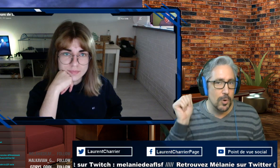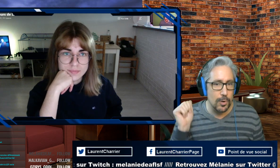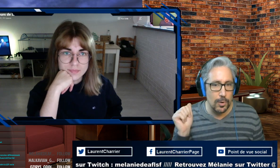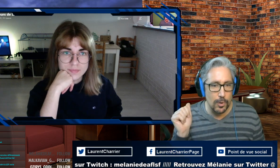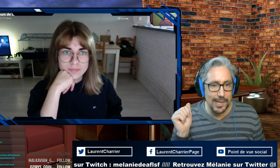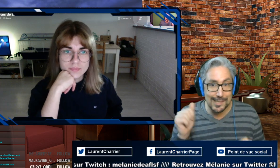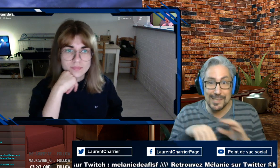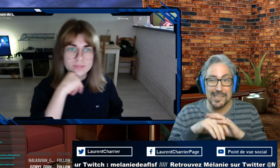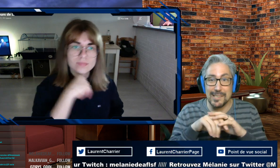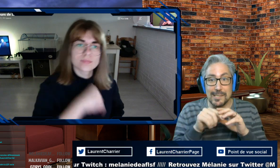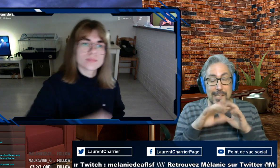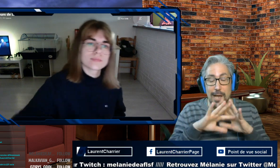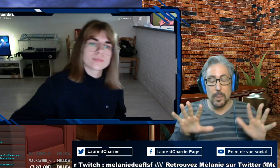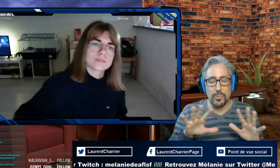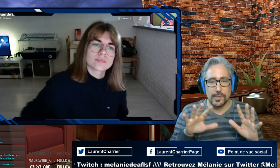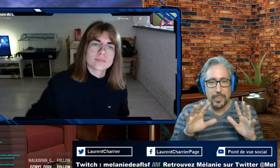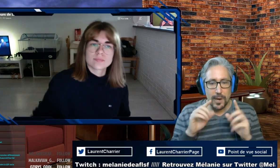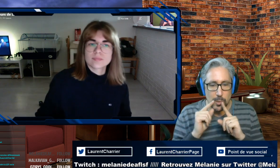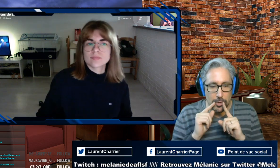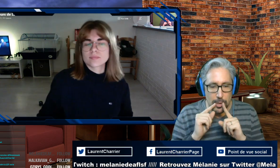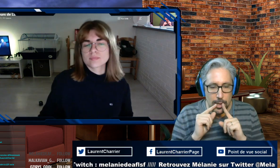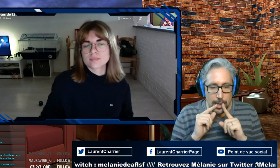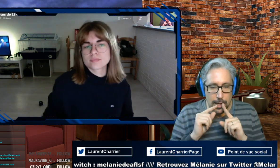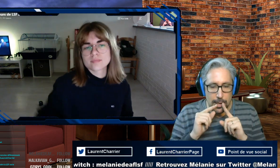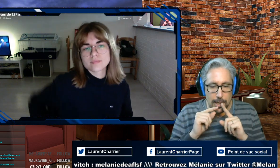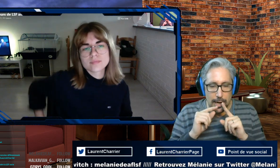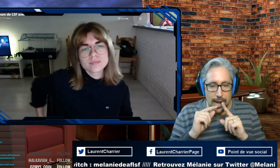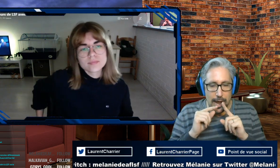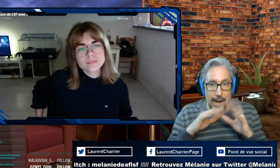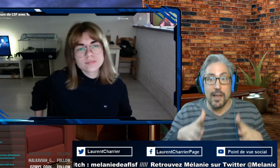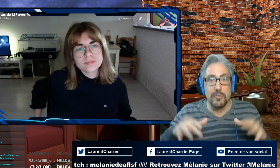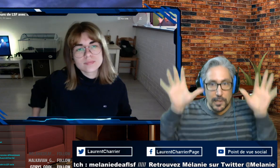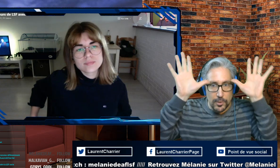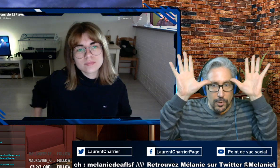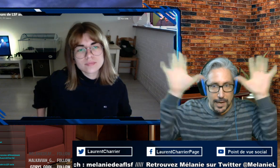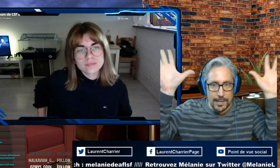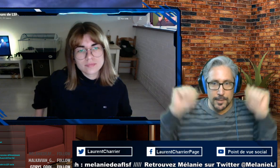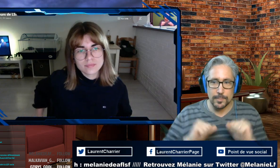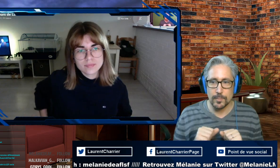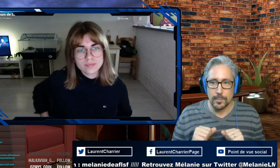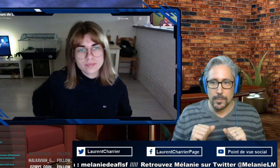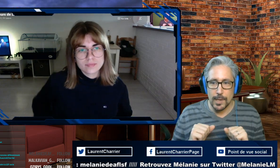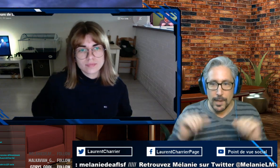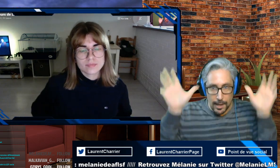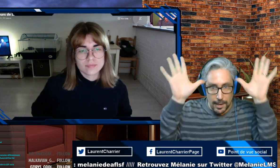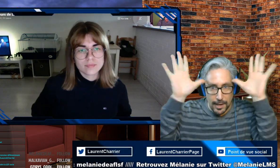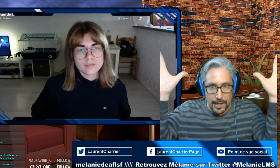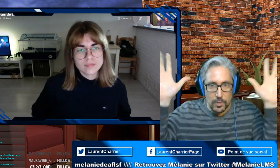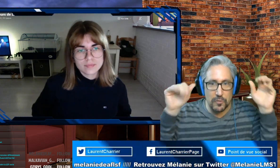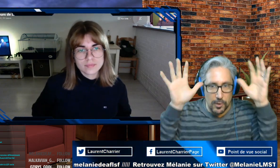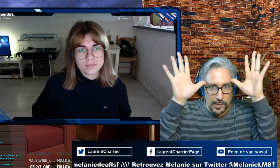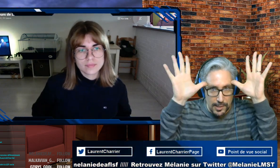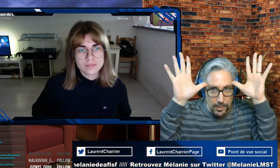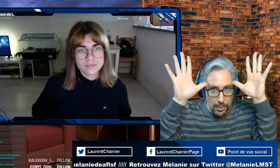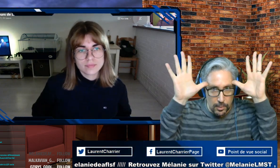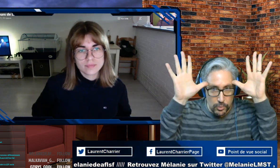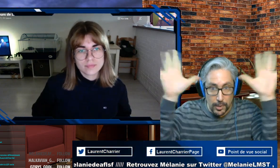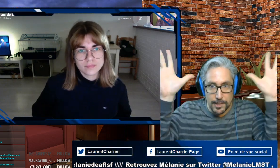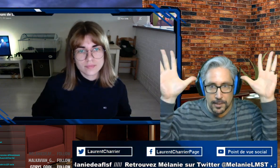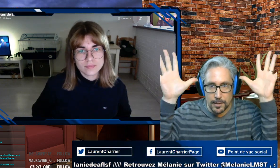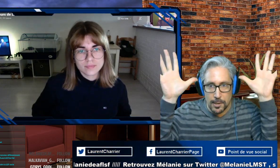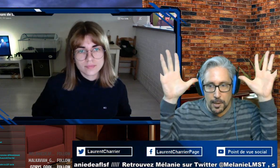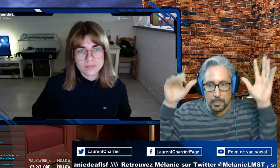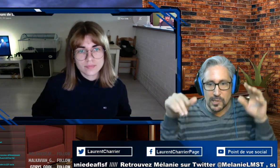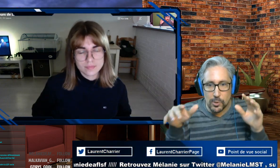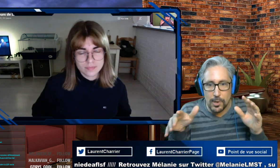les mêmes en Asie, c'est impossible. Par exemple, la ville de Rennes. Rennes, on fait le signe du